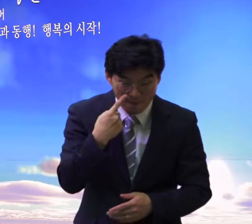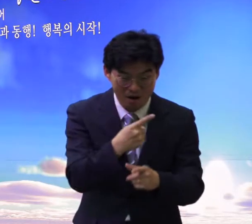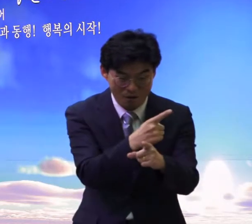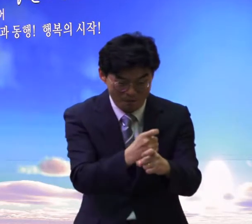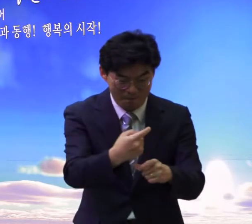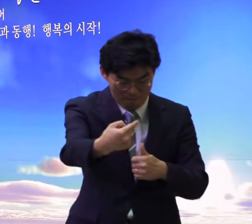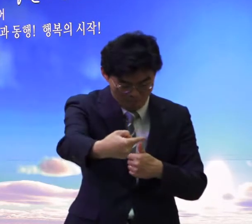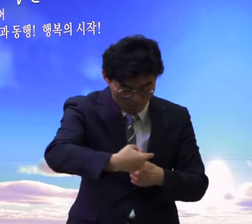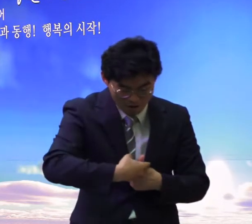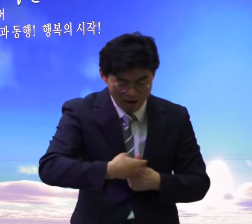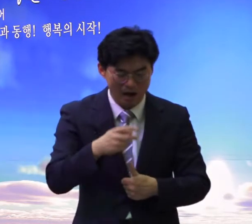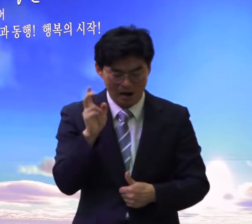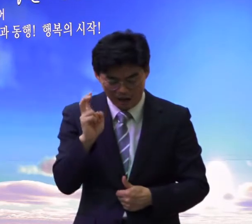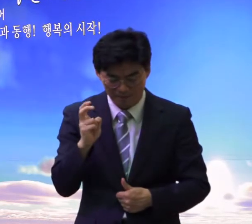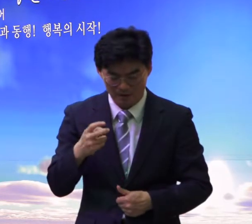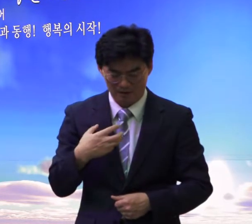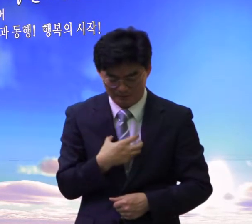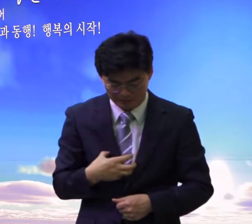숨겼나이다.